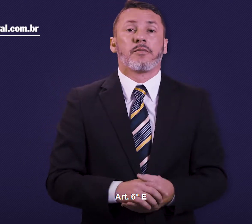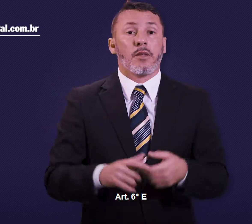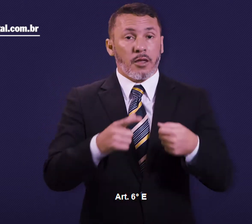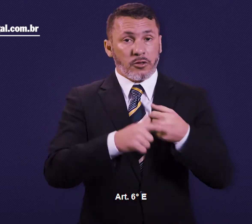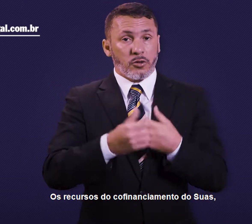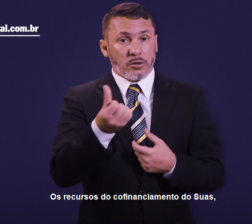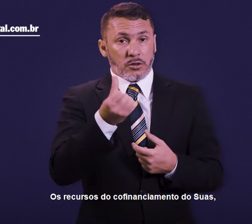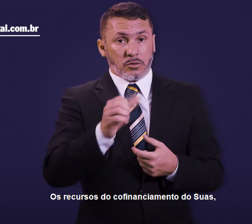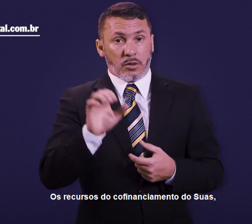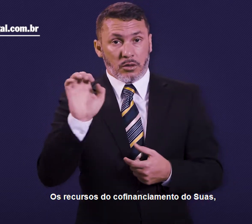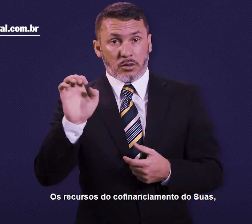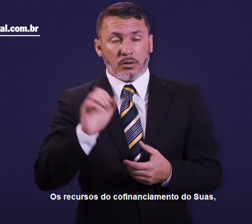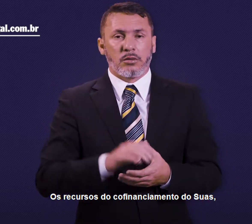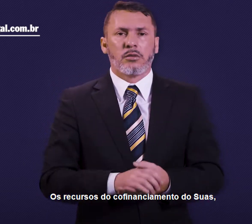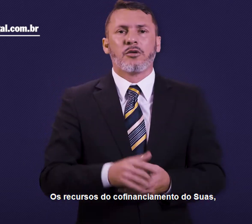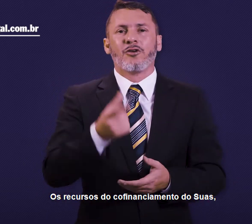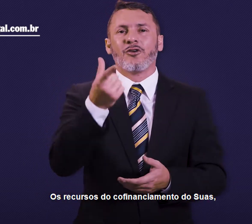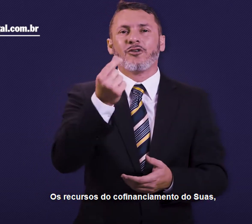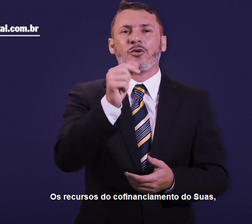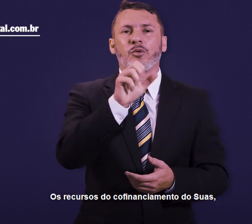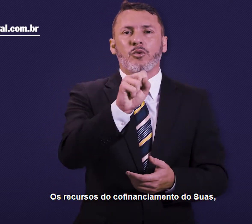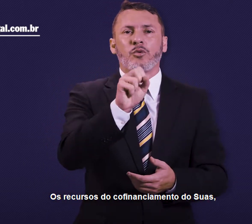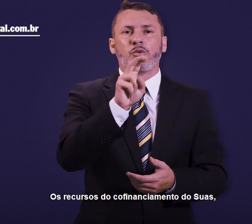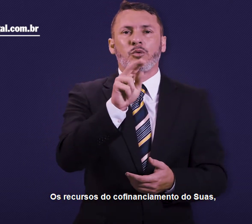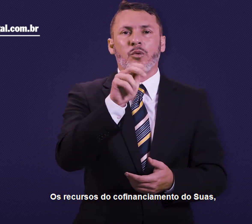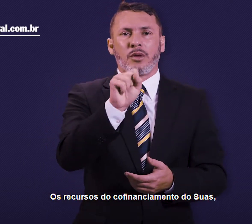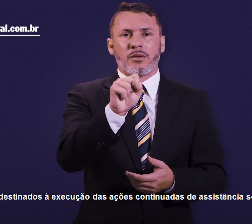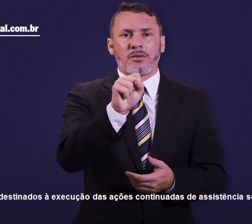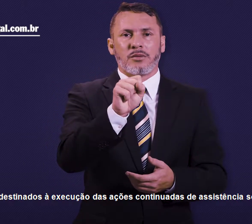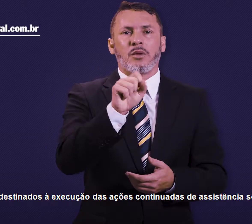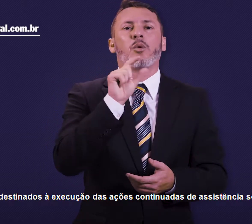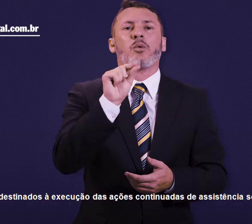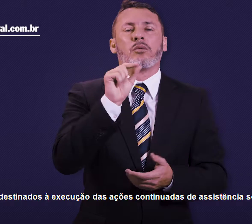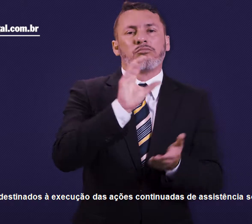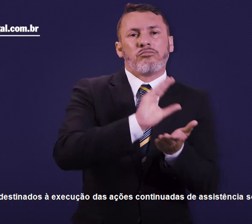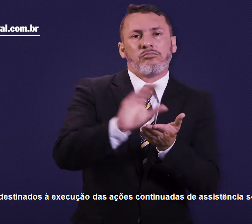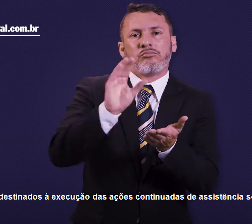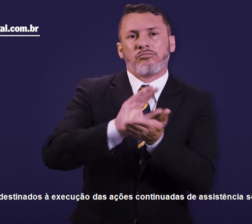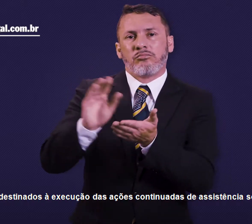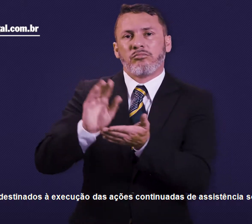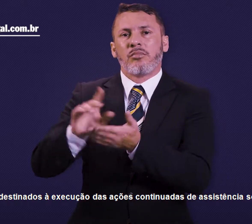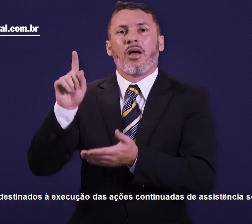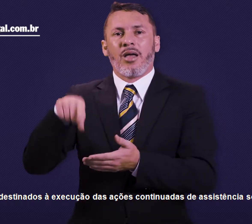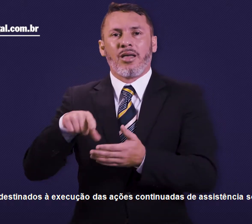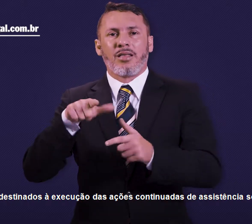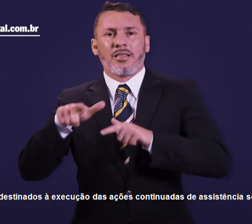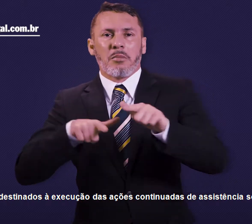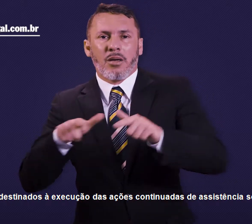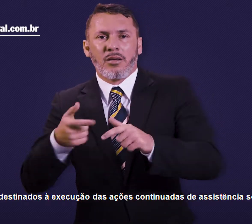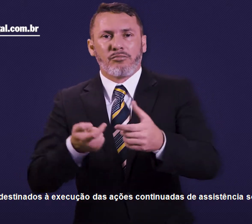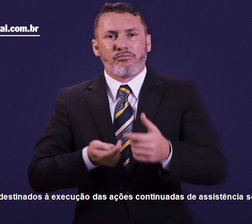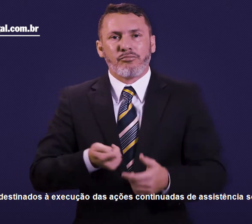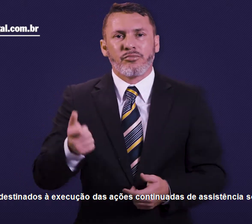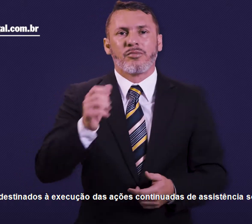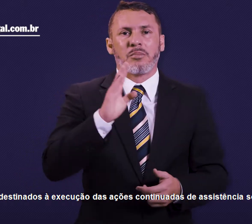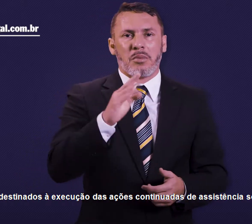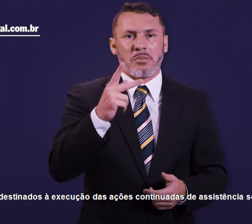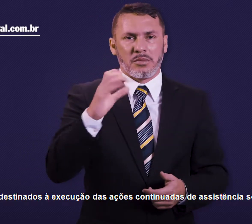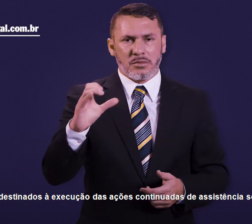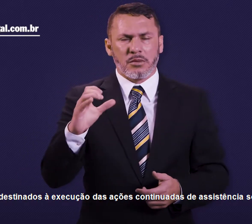6º-E. Os recursos do cofinanciamento do SUAS, destinados à execução das ações continuadas de assistência